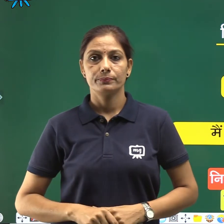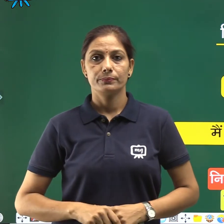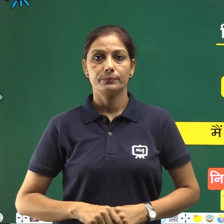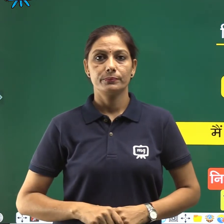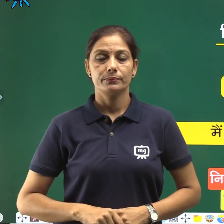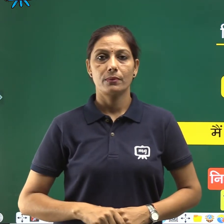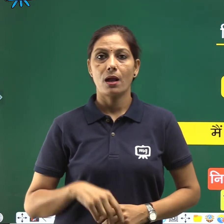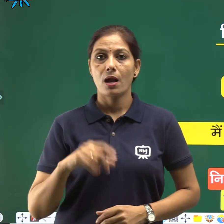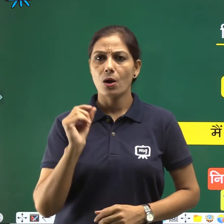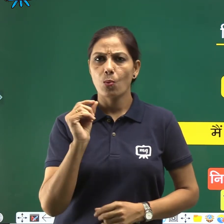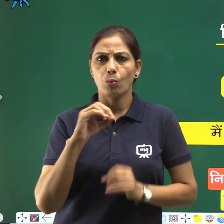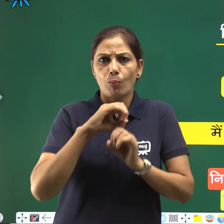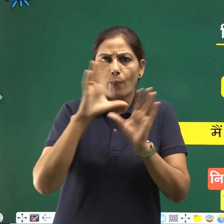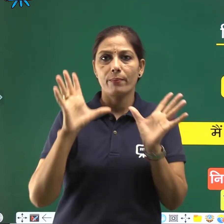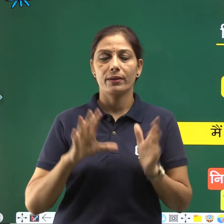अणु बम के